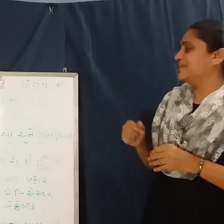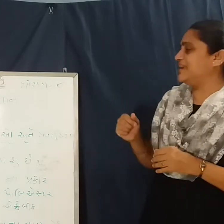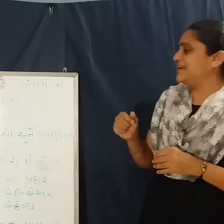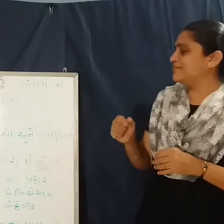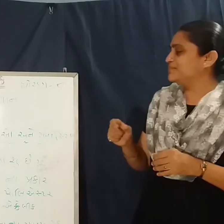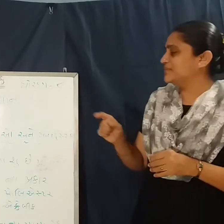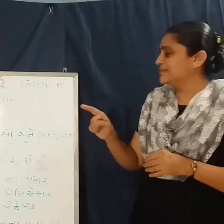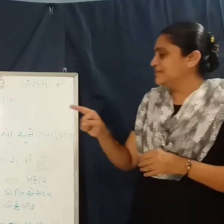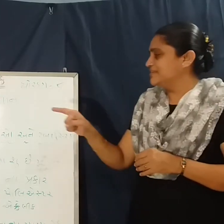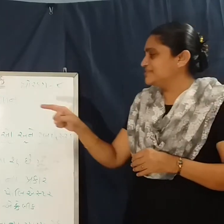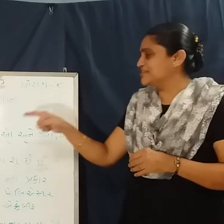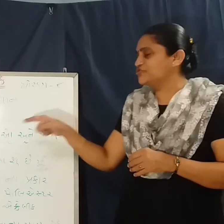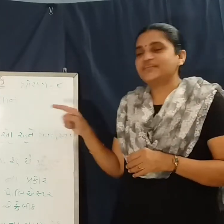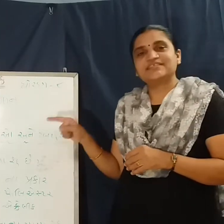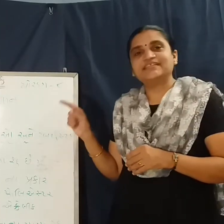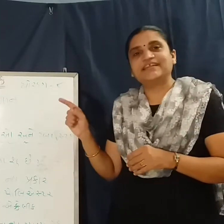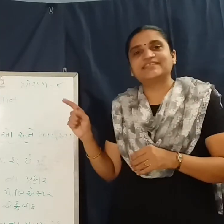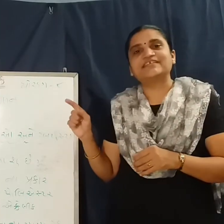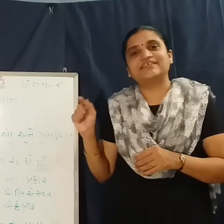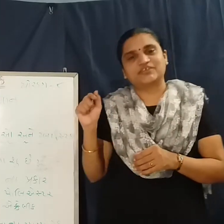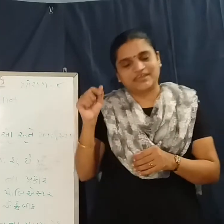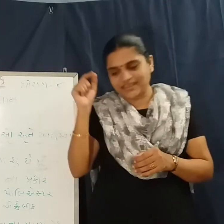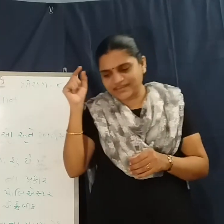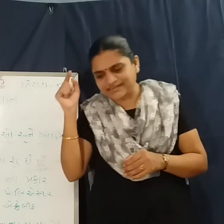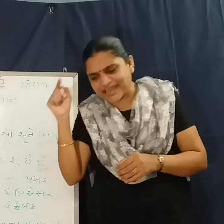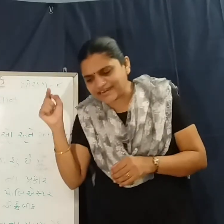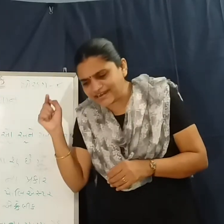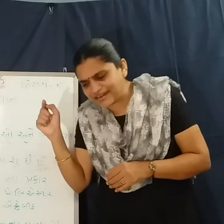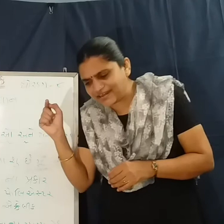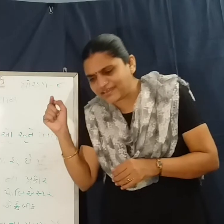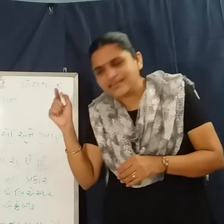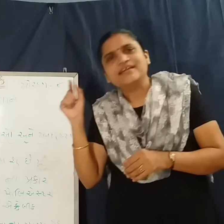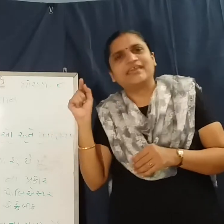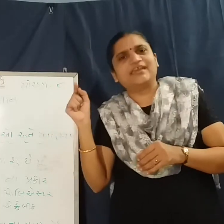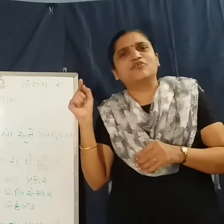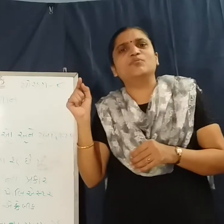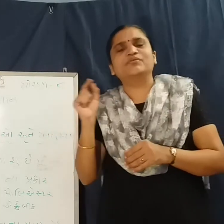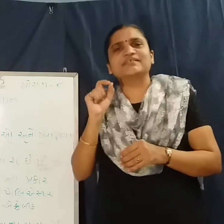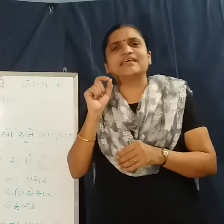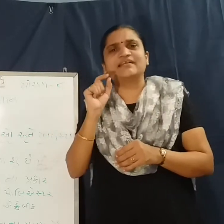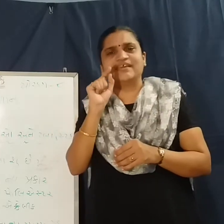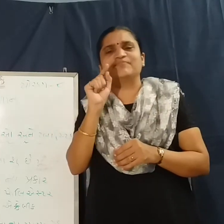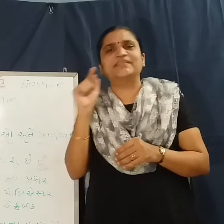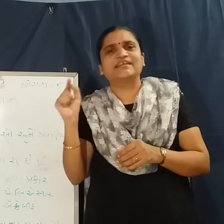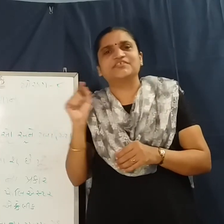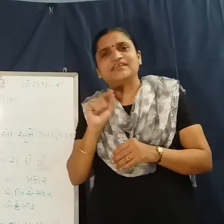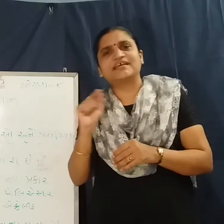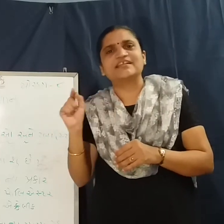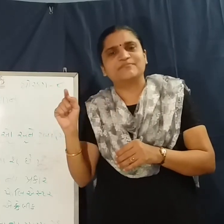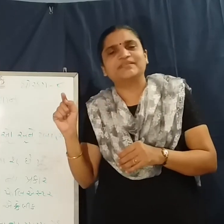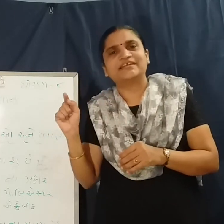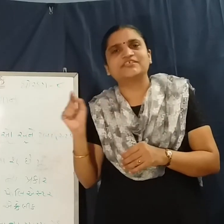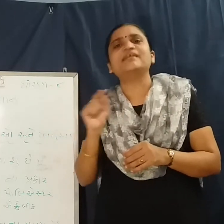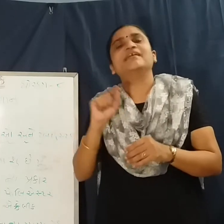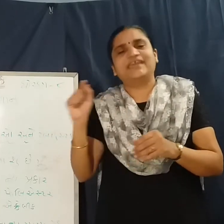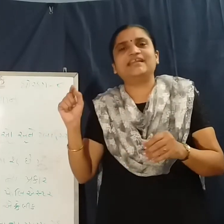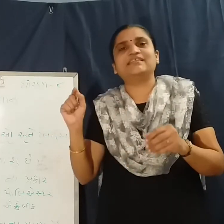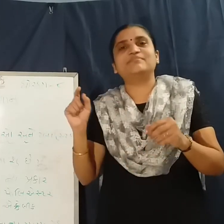કે સંશ્લેષિત રેસા જે છે એ નાના નાના એકમો રાસાયણિક પદાર્થ છે, રાસાયણિક પદાર્થ છે એનાથી બને